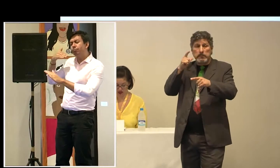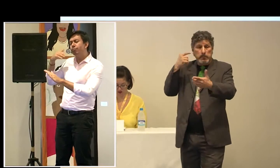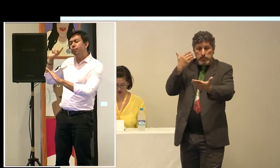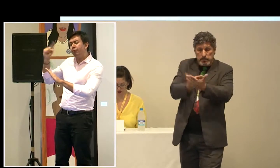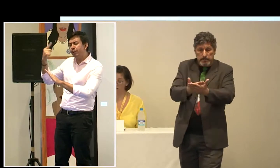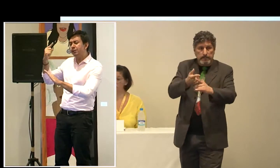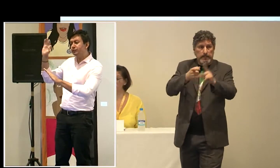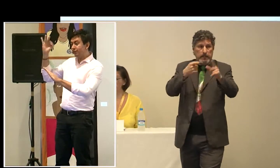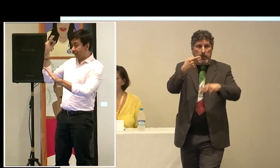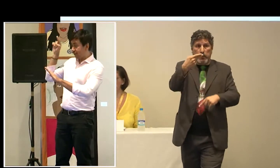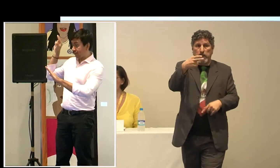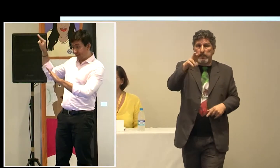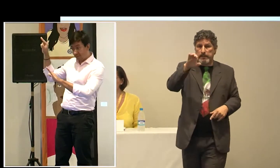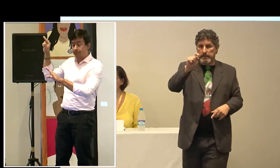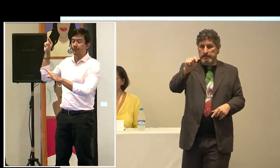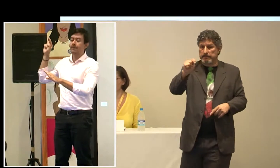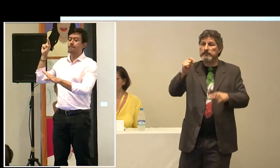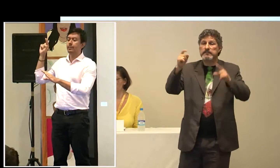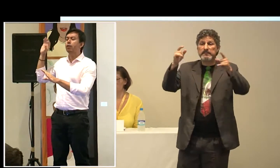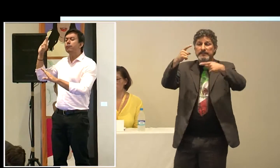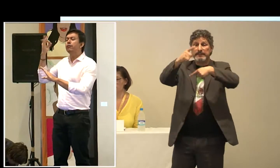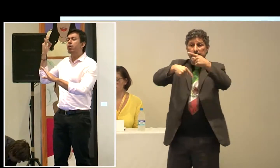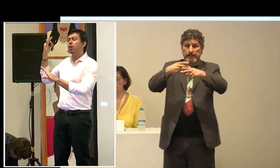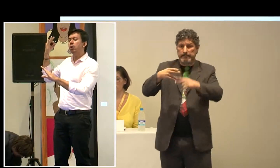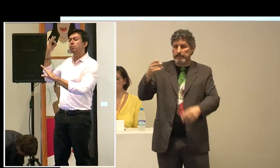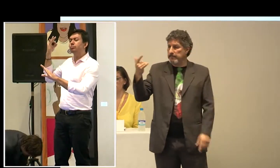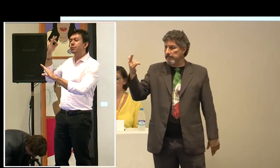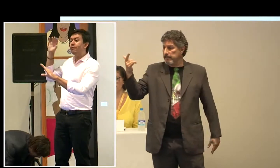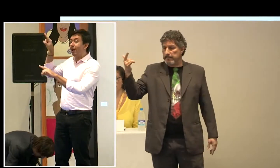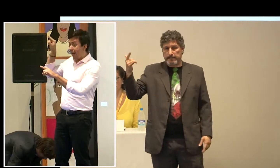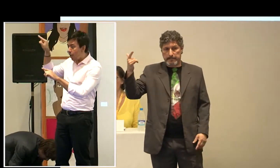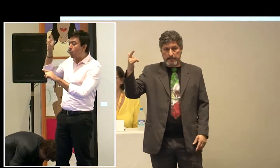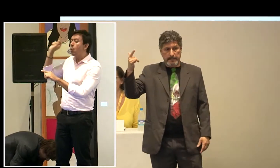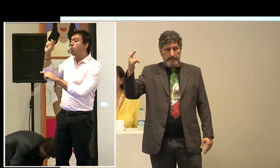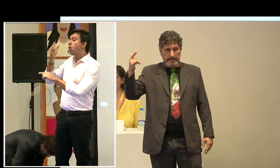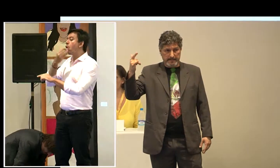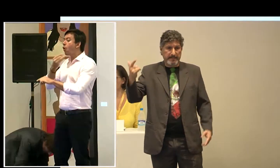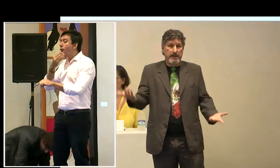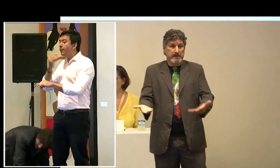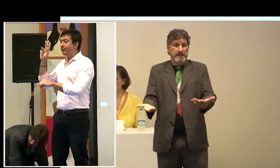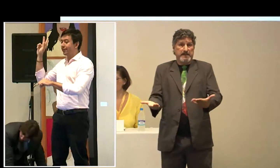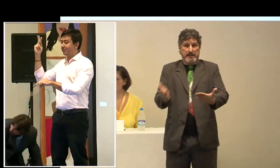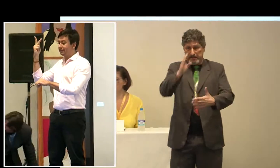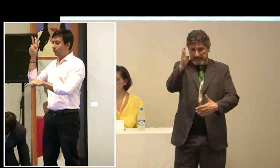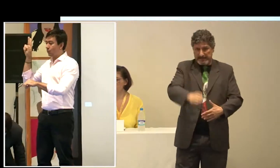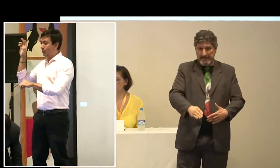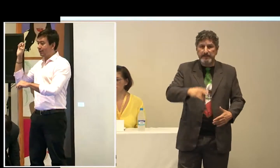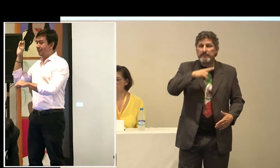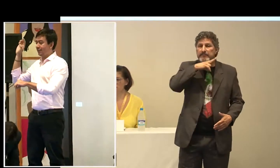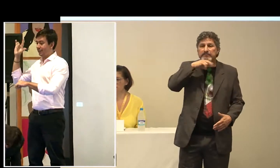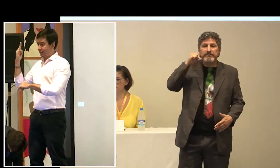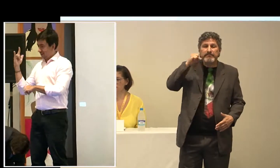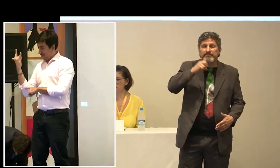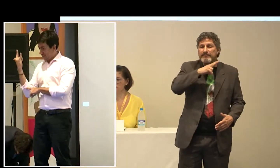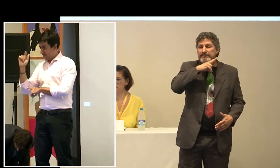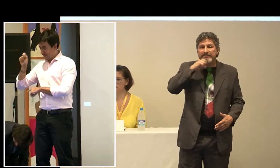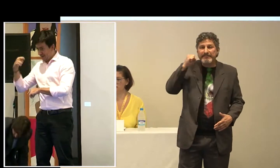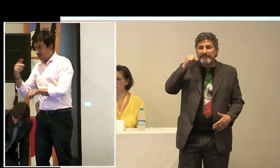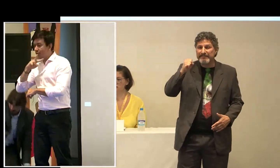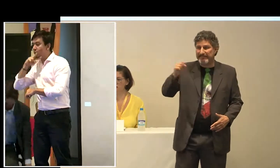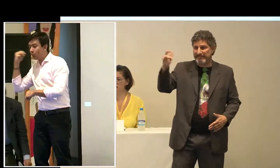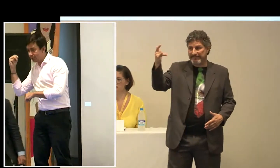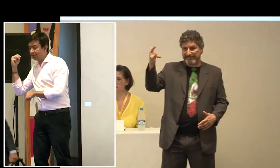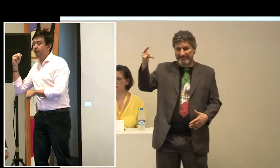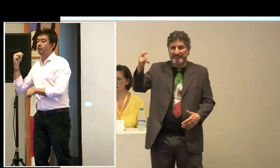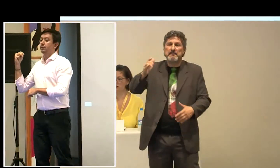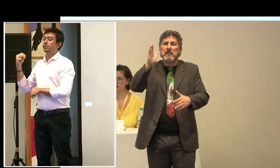Eu vou falar um pouco sobre a história da língua de sinais mexicana. A língua de sinais mexicana, ela sofre influência da língua de